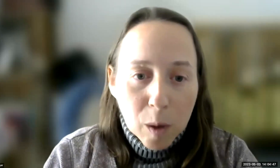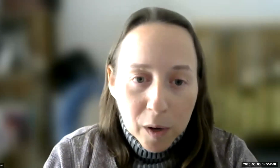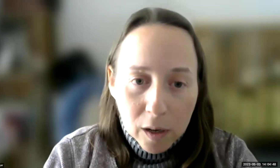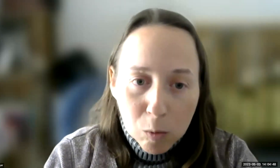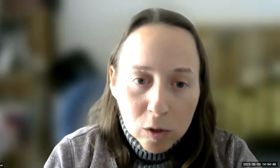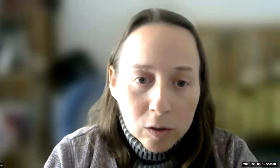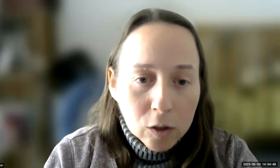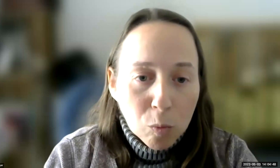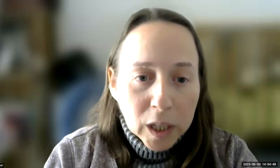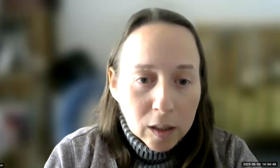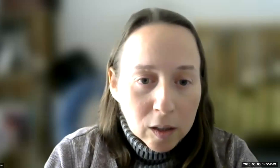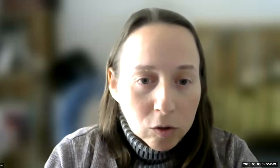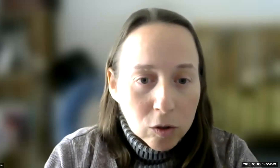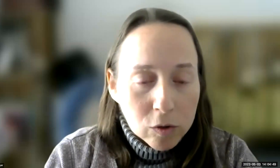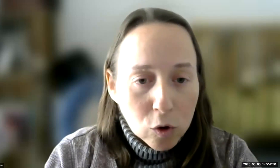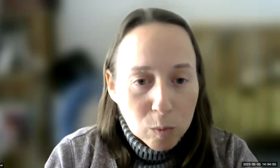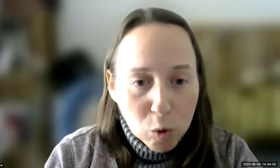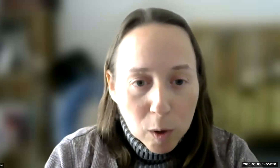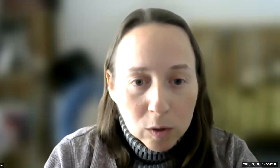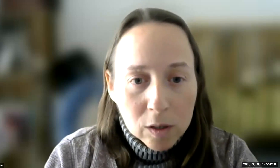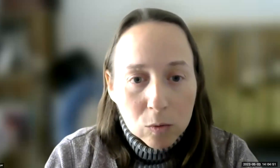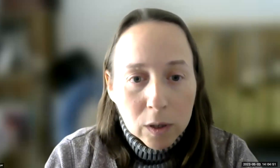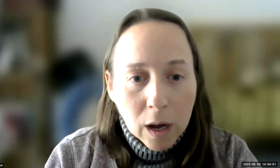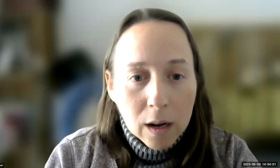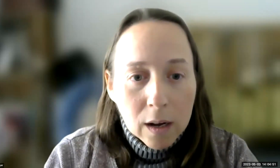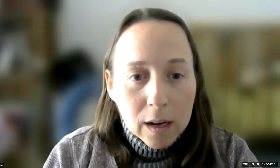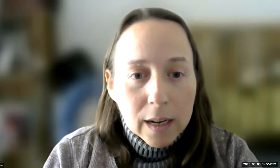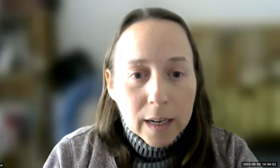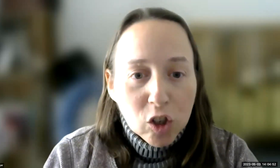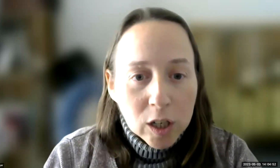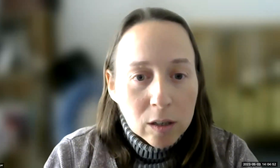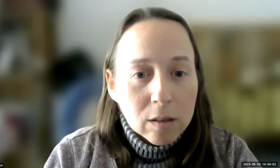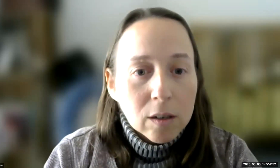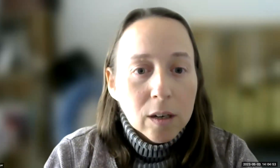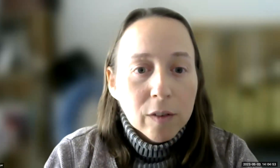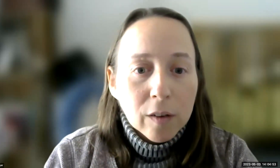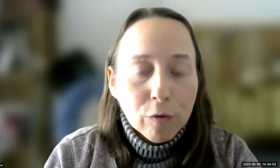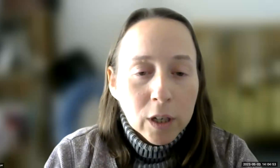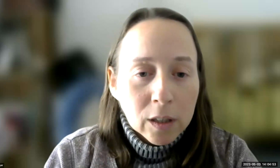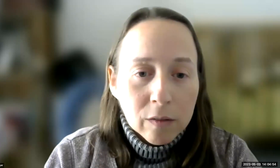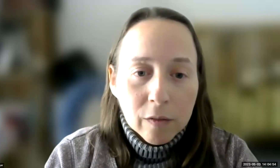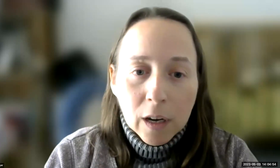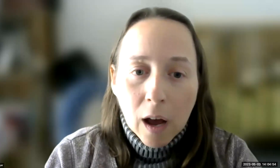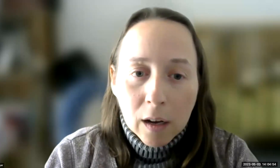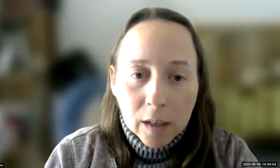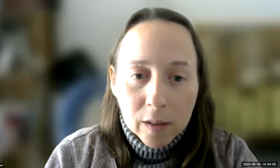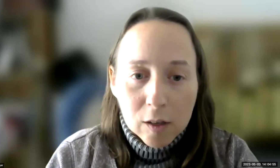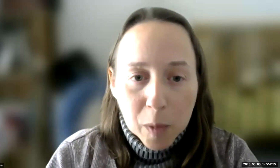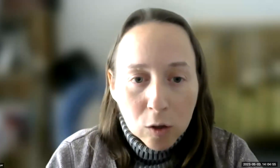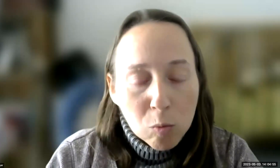מהפרדיגמות היותר דומיננטיות שעוסקות במוגבלות כסוגיה אישית ורפואית ולהרחיב את הספקטרום